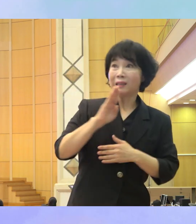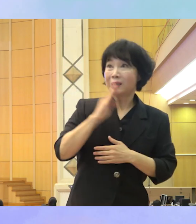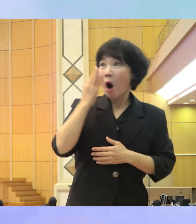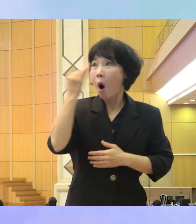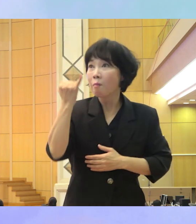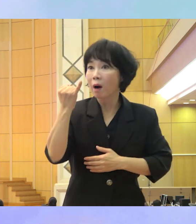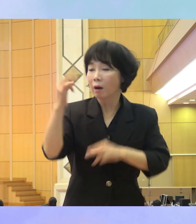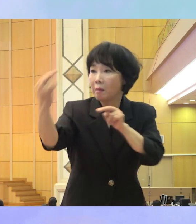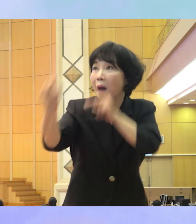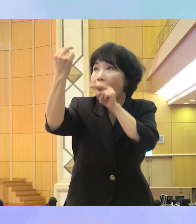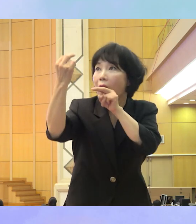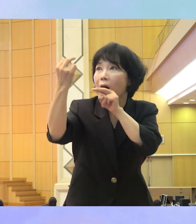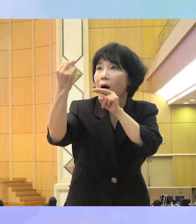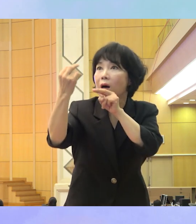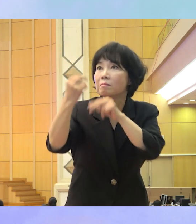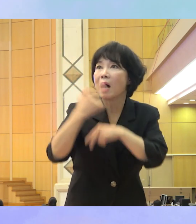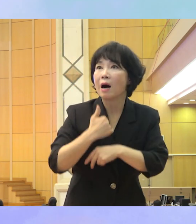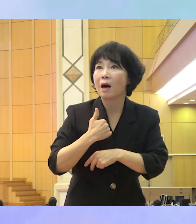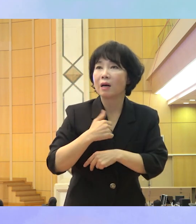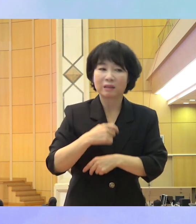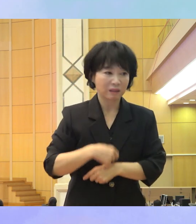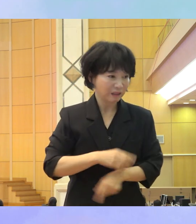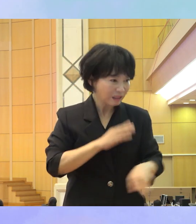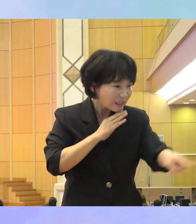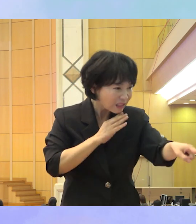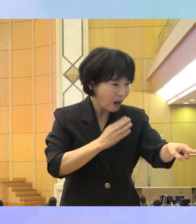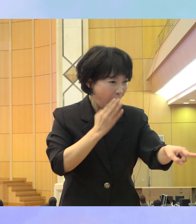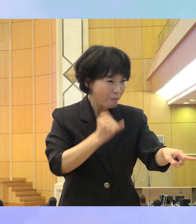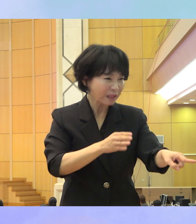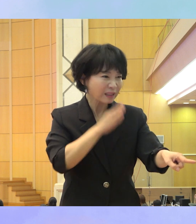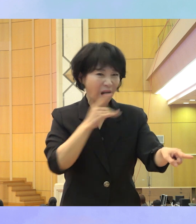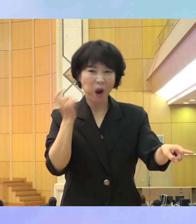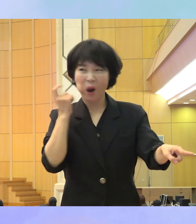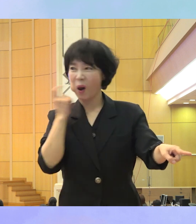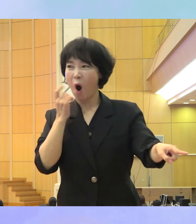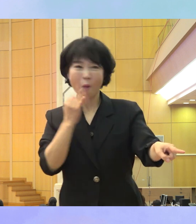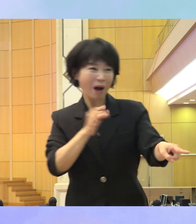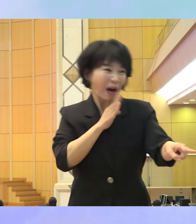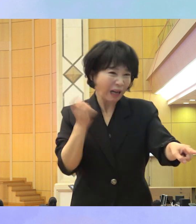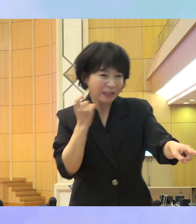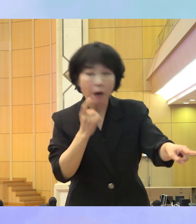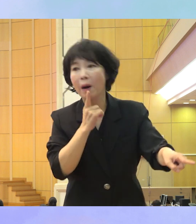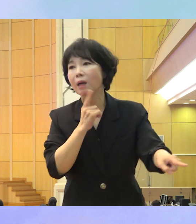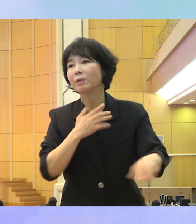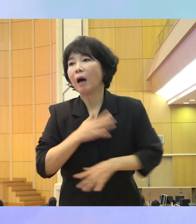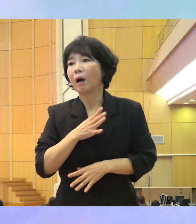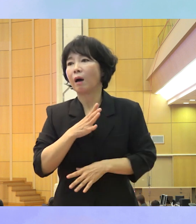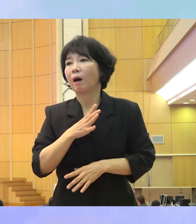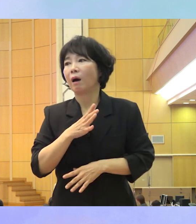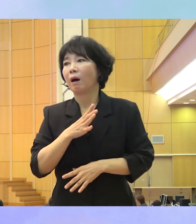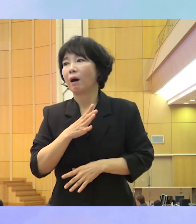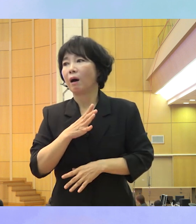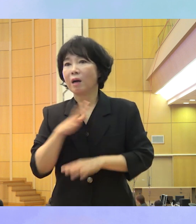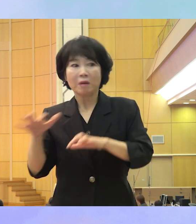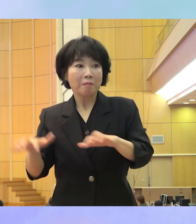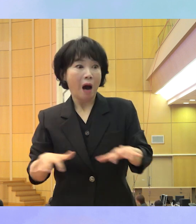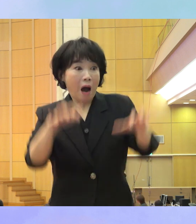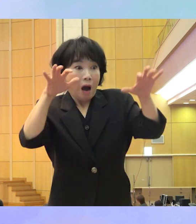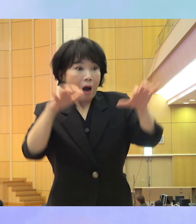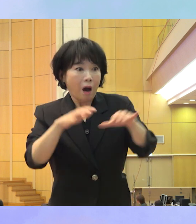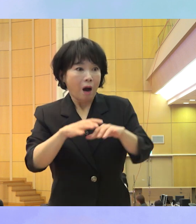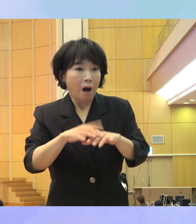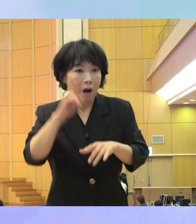거예요. 그래서 온 가족이 믿지 않는 사람들도, 심지어 장의사